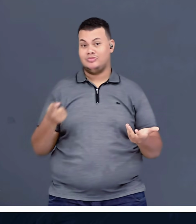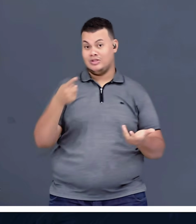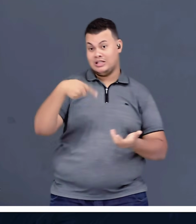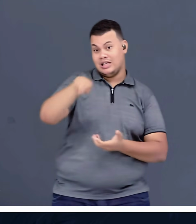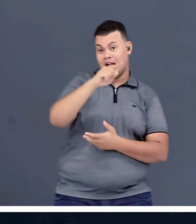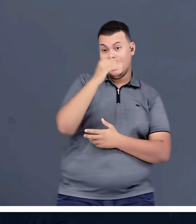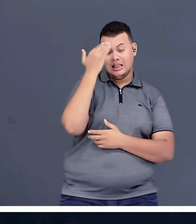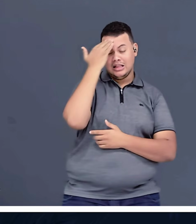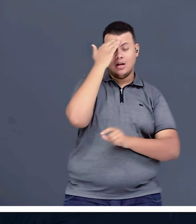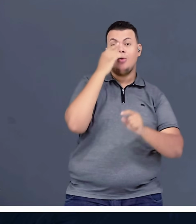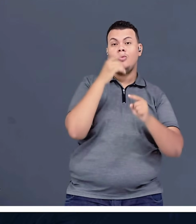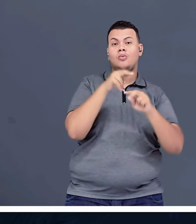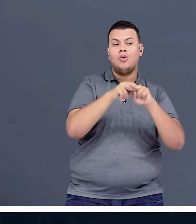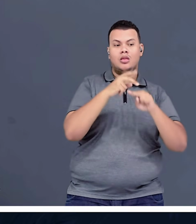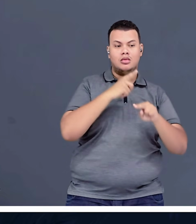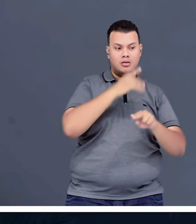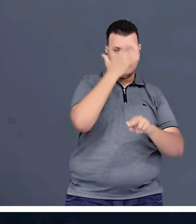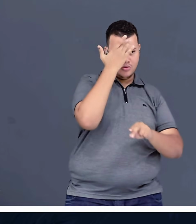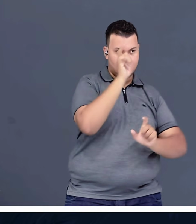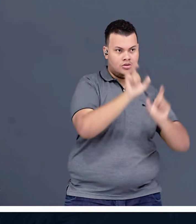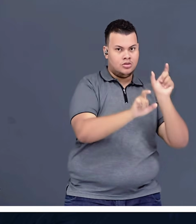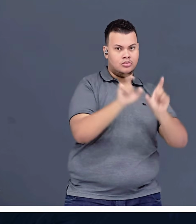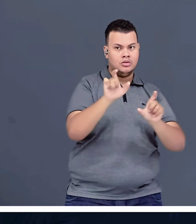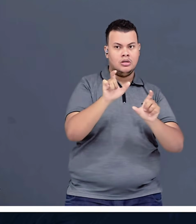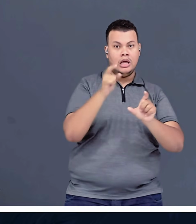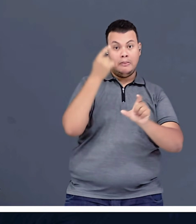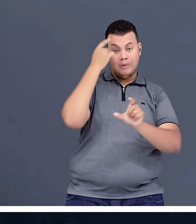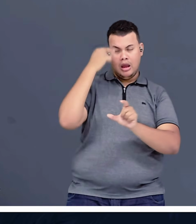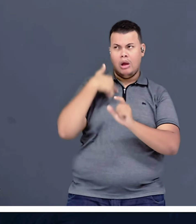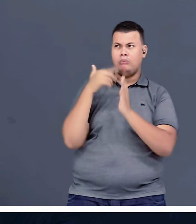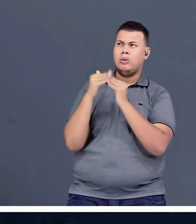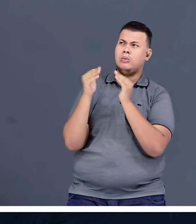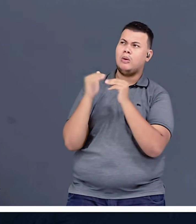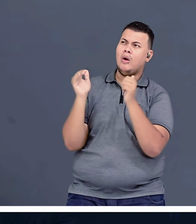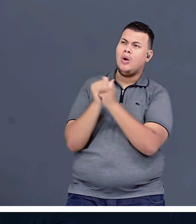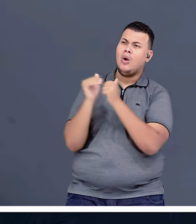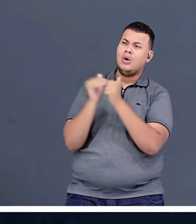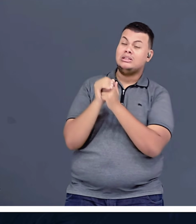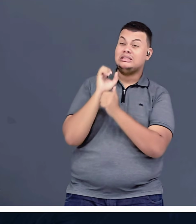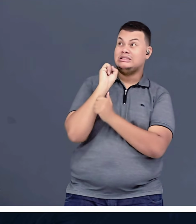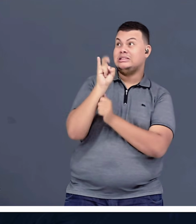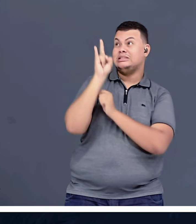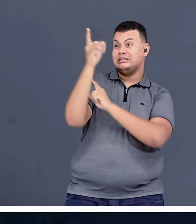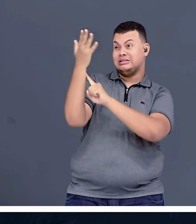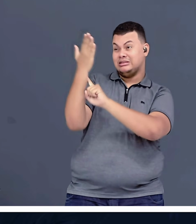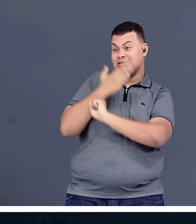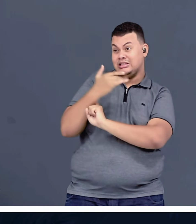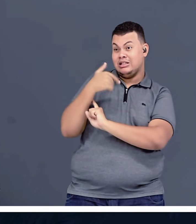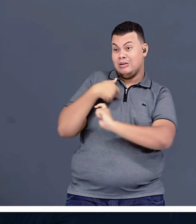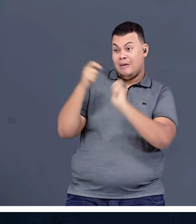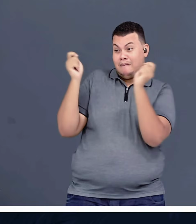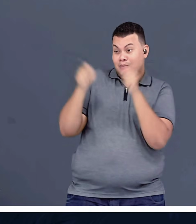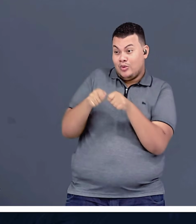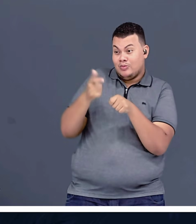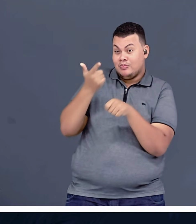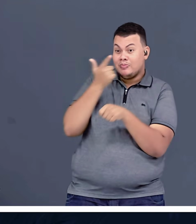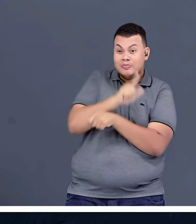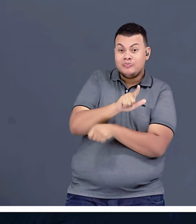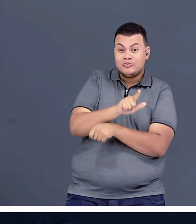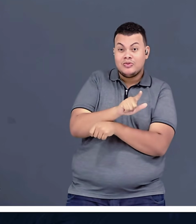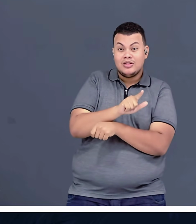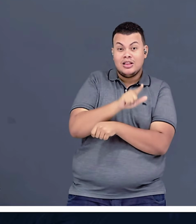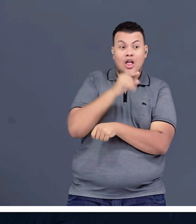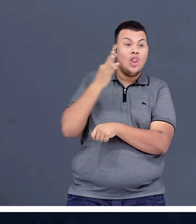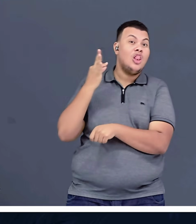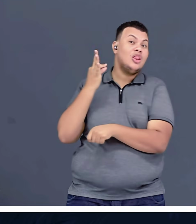Vocês entendem, irmãos, por que tem pessoas que acham assim: eu tenho orado, pastor, se Deus me ajudar e eu fizer uma fezinha e eu ganhar na